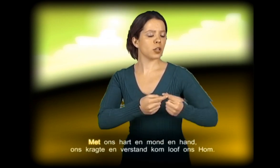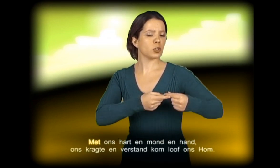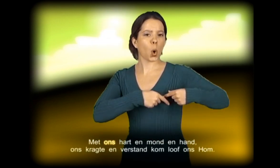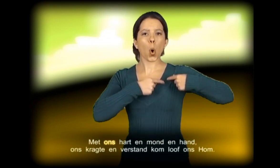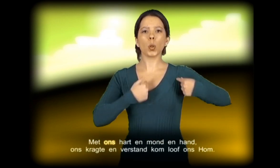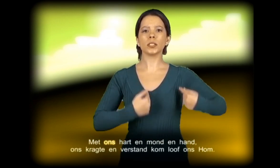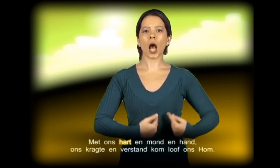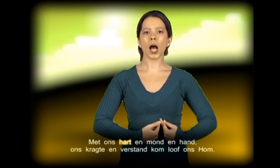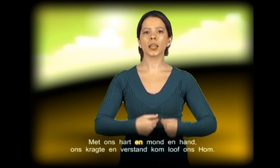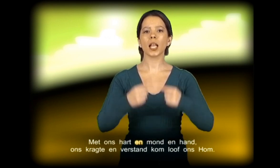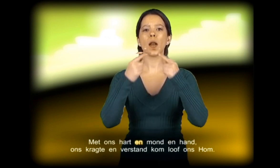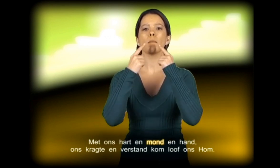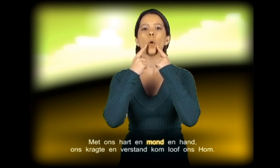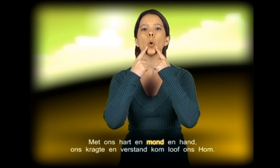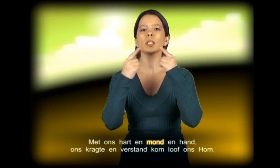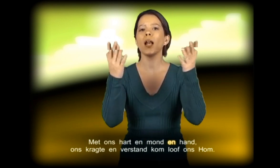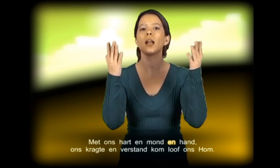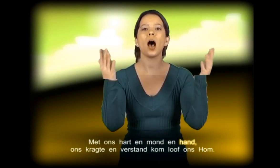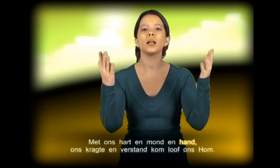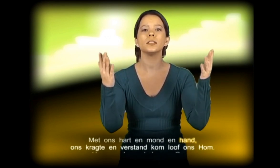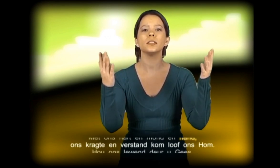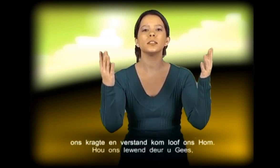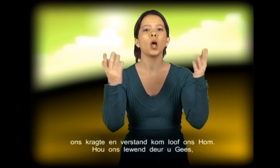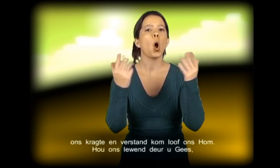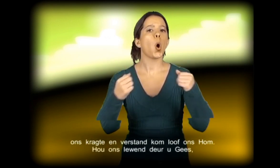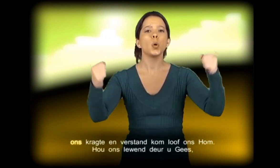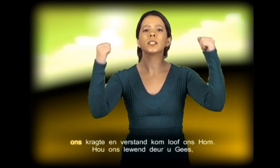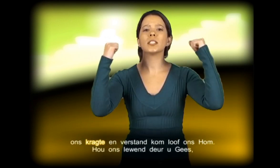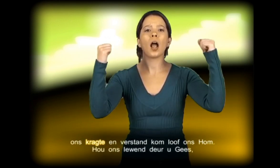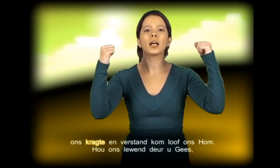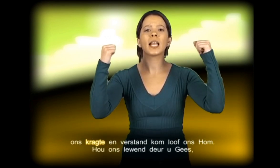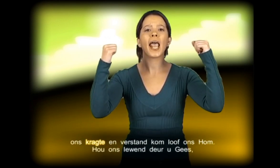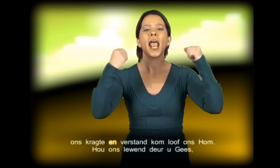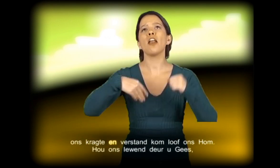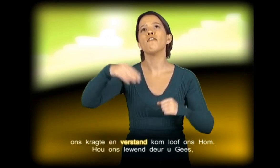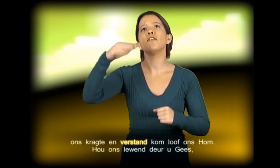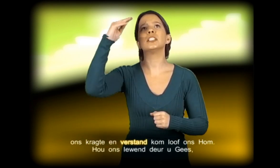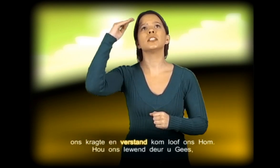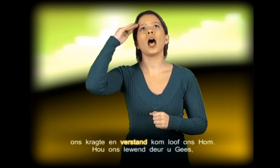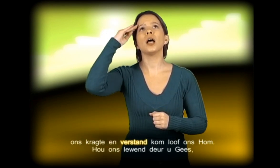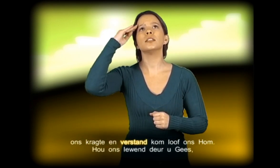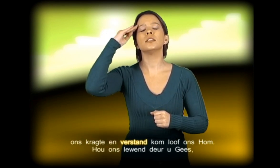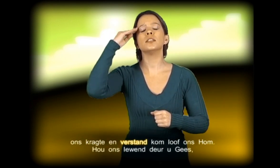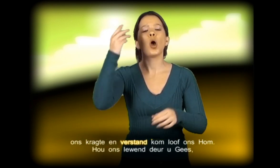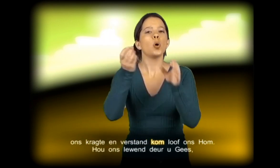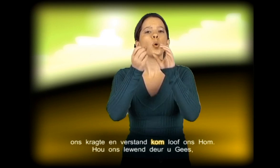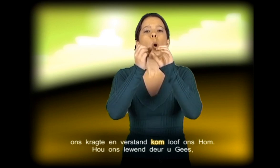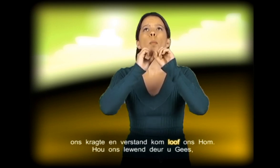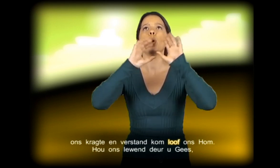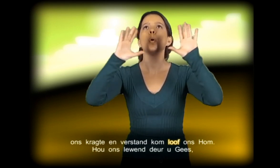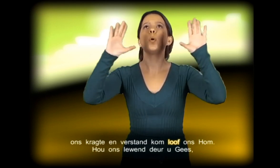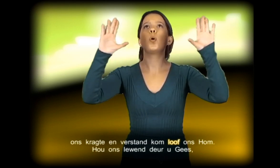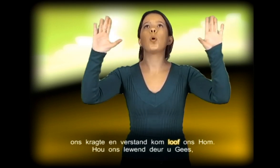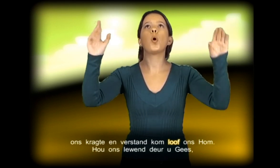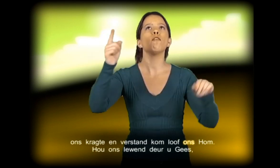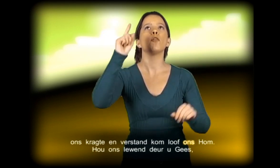Met ons hart en mond en hand, ons kragte en verstand, kom loof